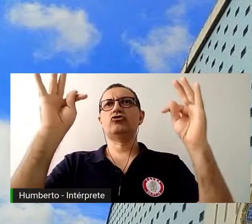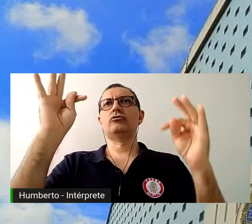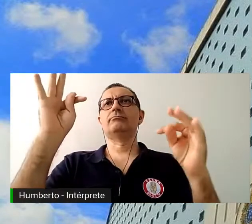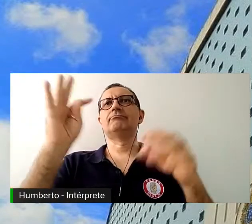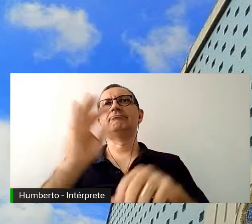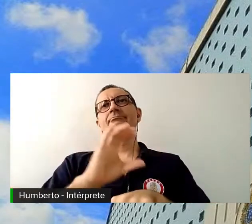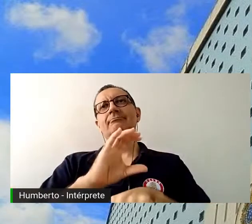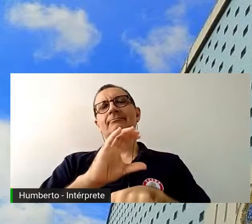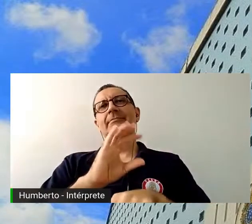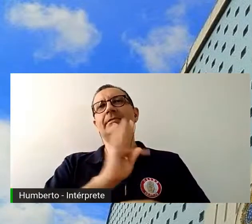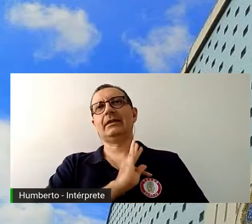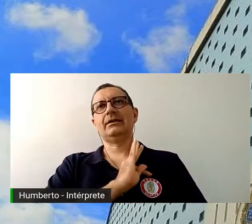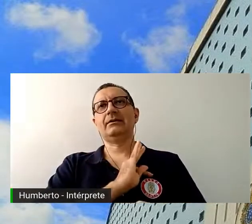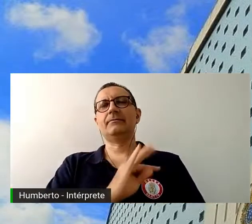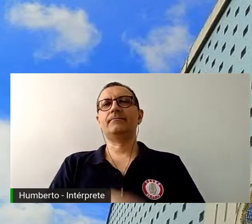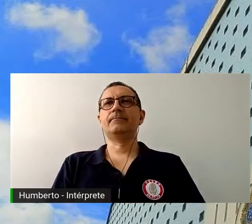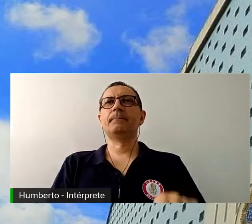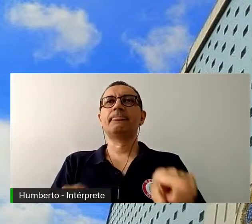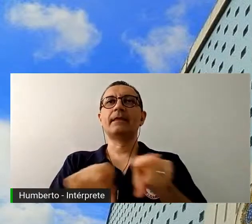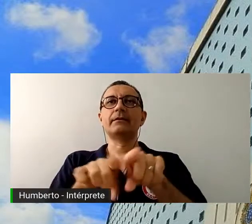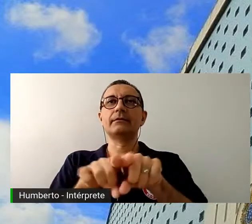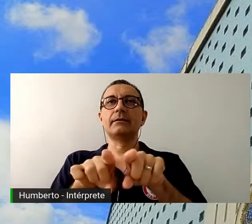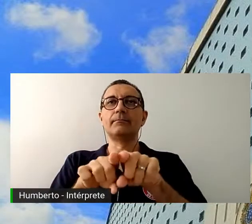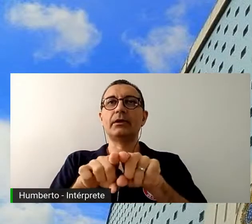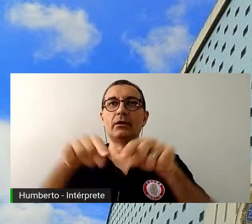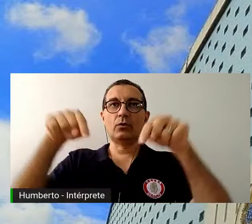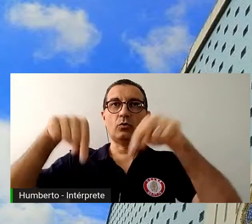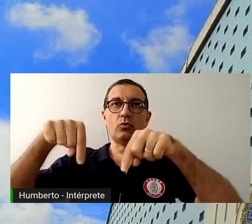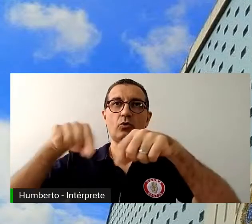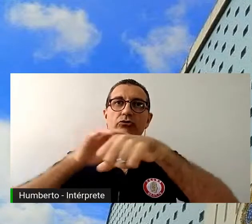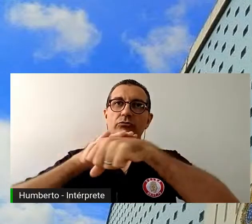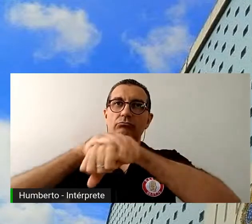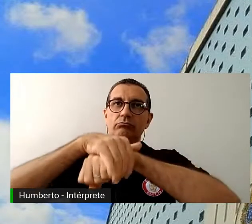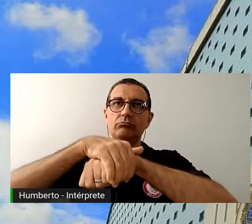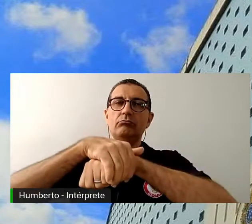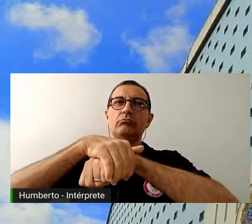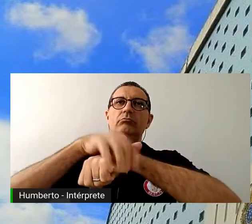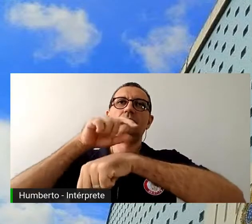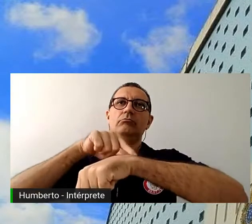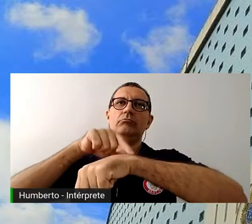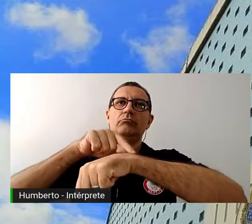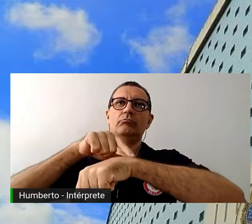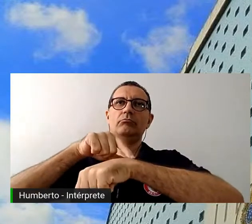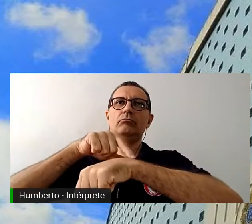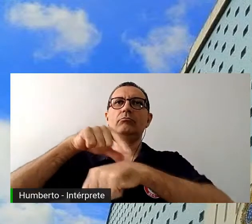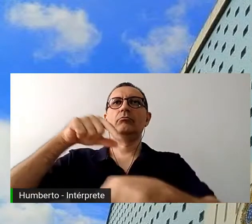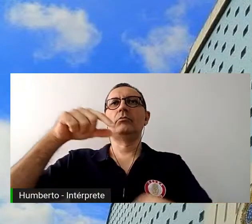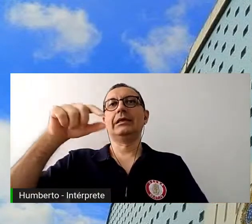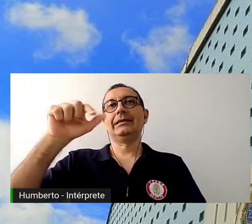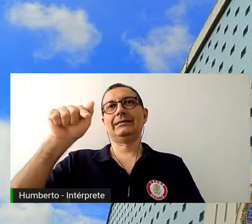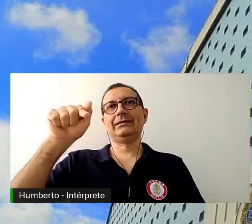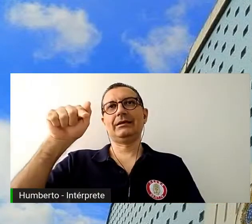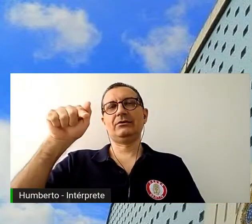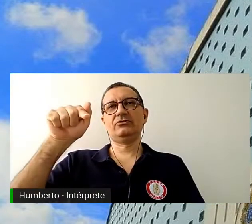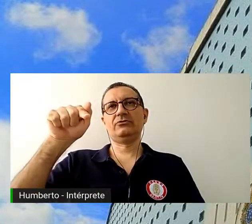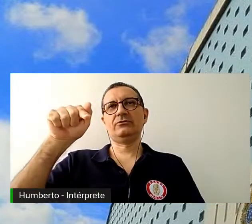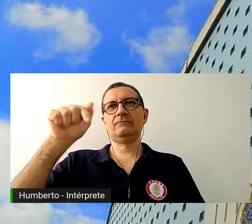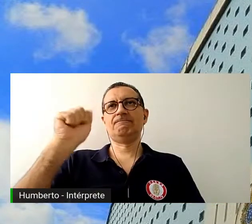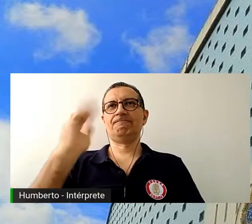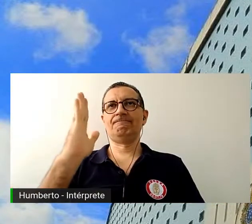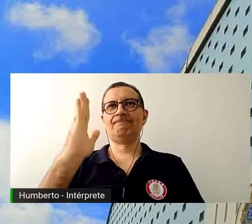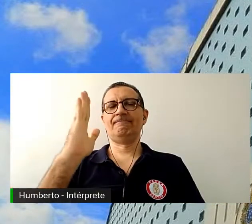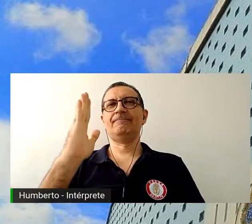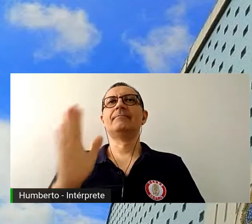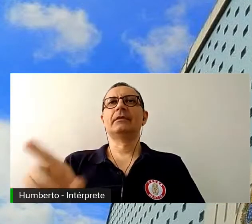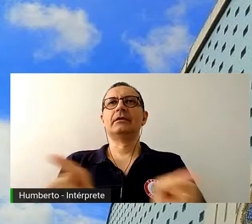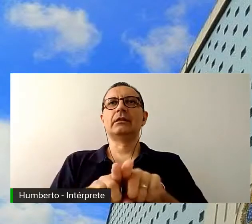às 19 horas, com a presença do deputado federal Daniel Almeida, né, egresso